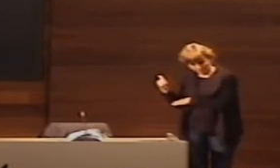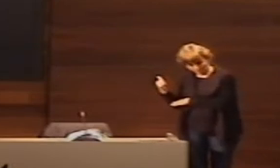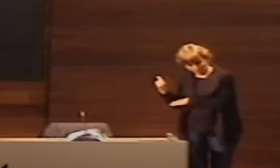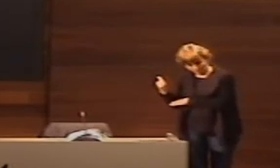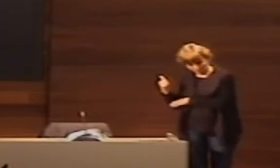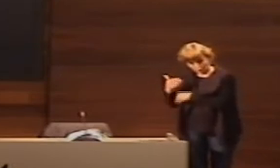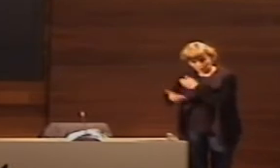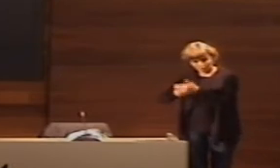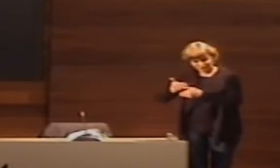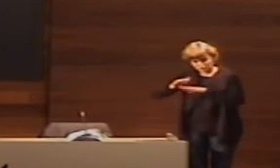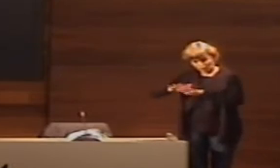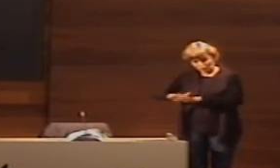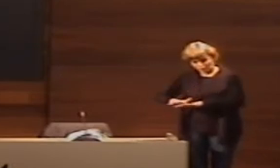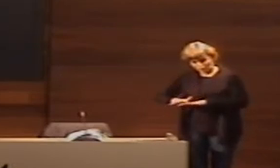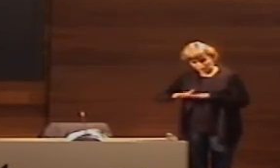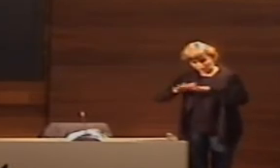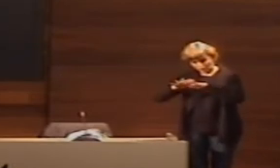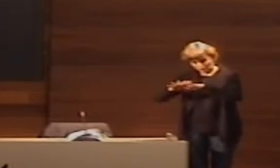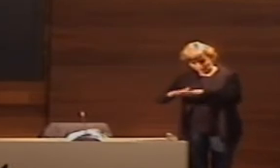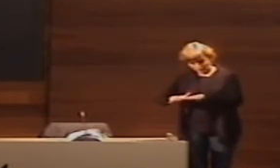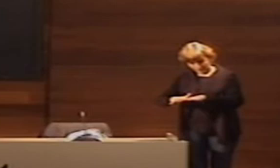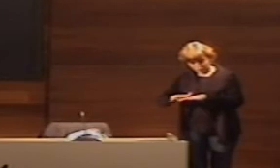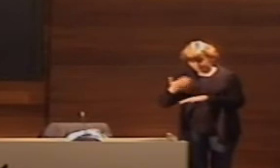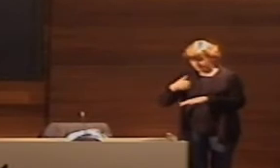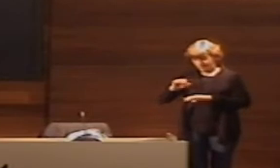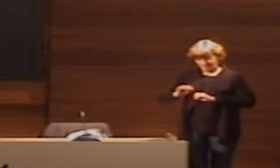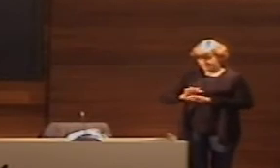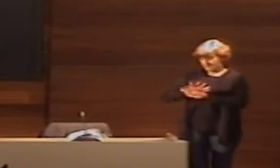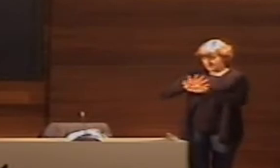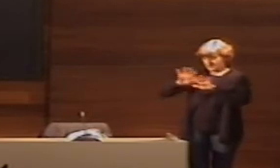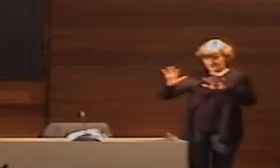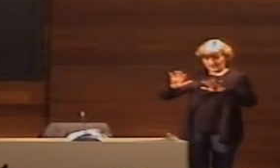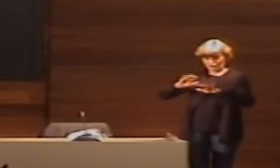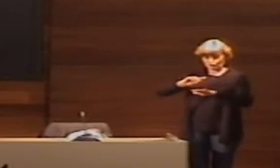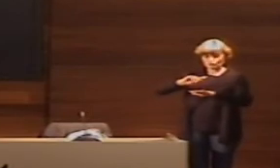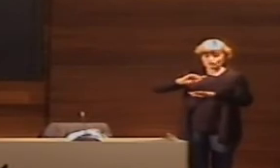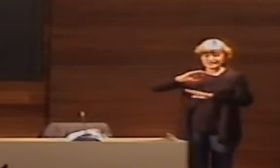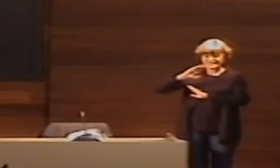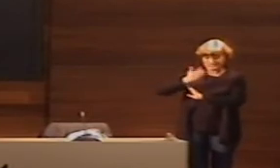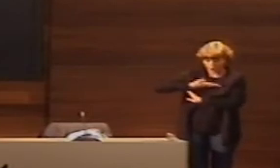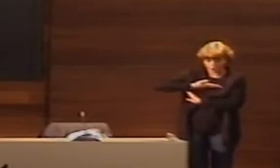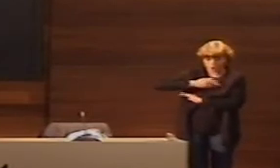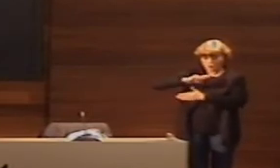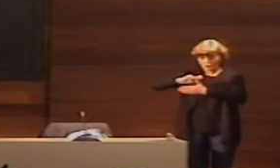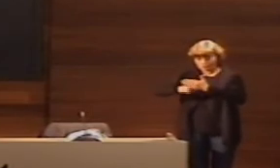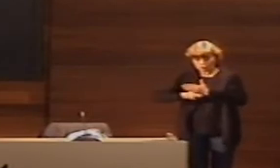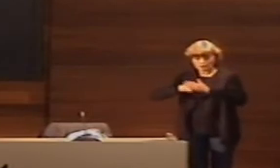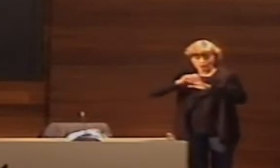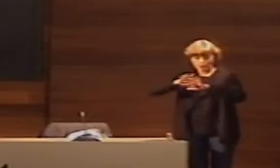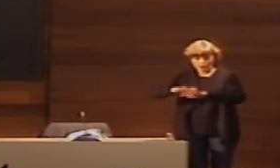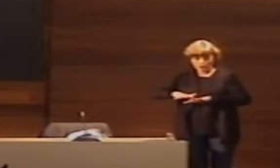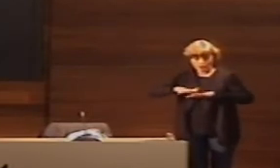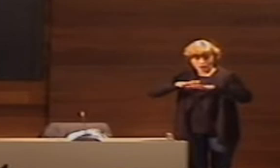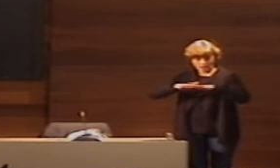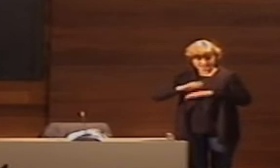alerta temprana, ¿no? Que es que la Comisión, viendo que es tan lenta en sancionar, va a adoptar un nuevo procedimiento que